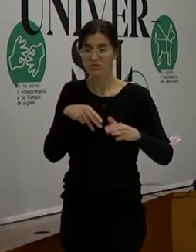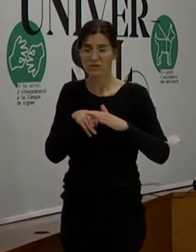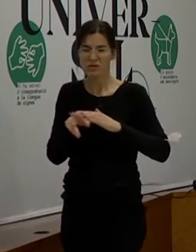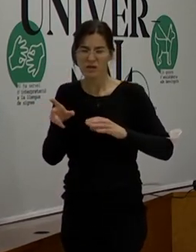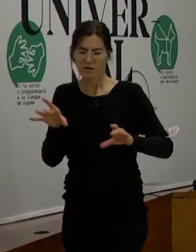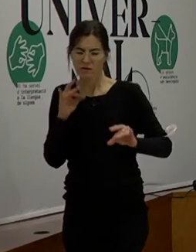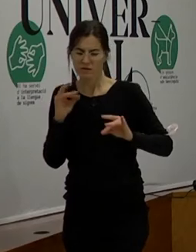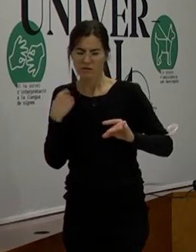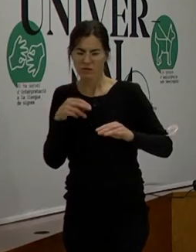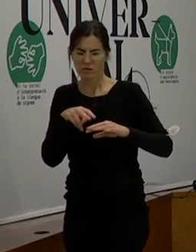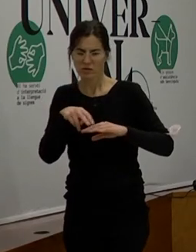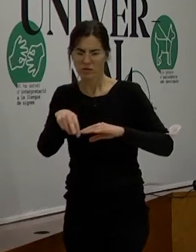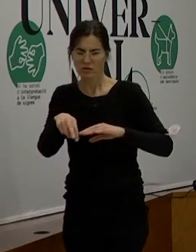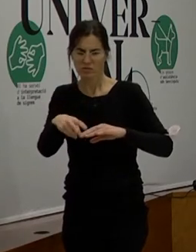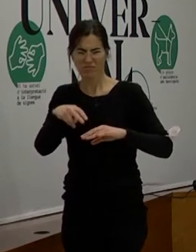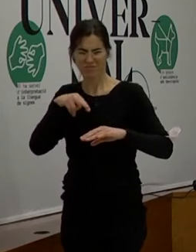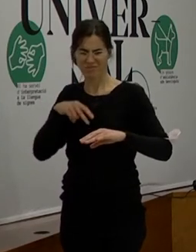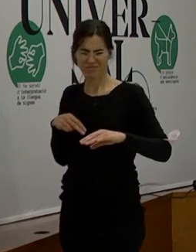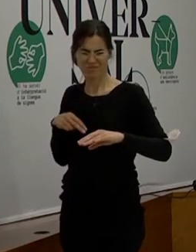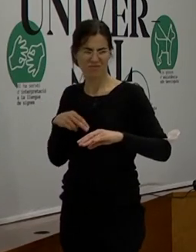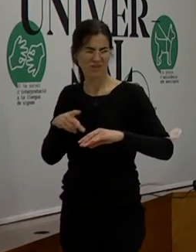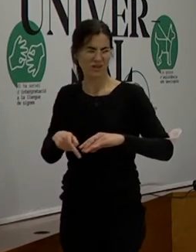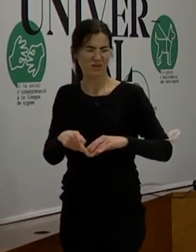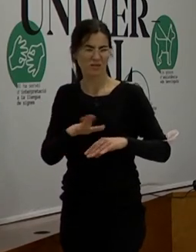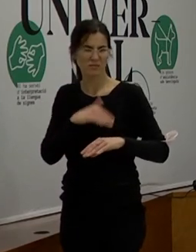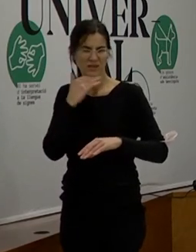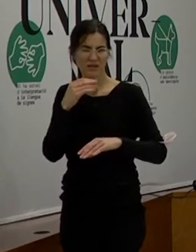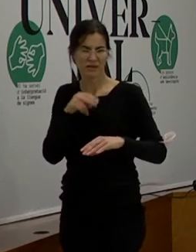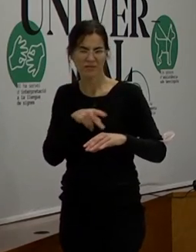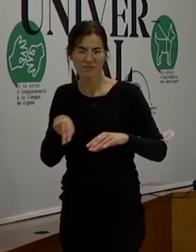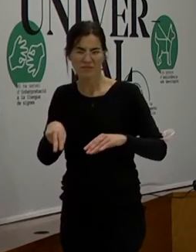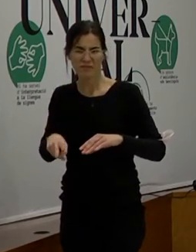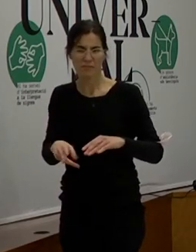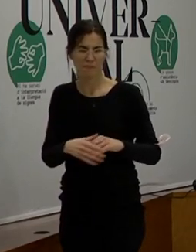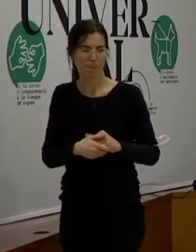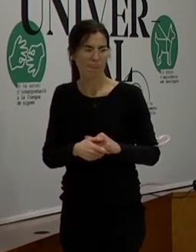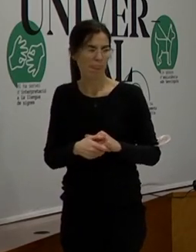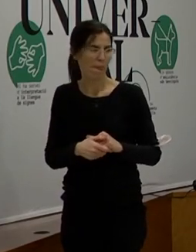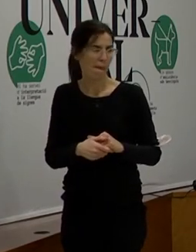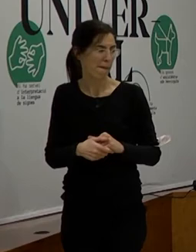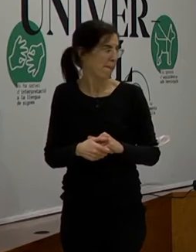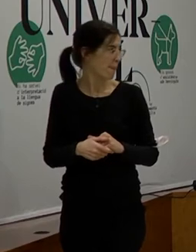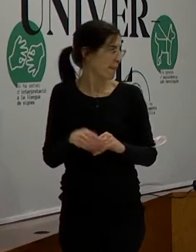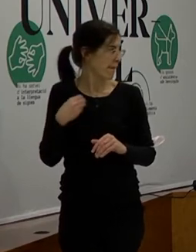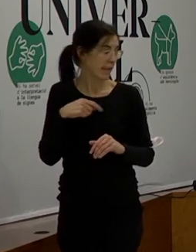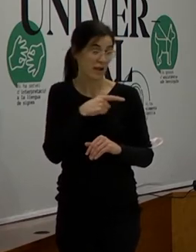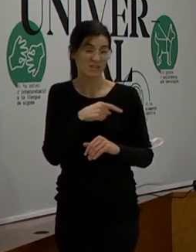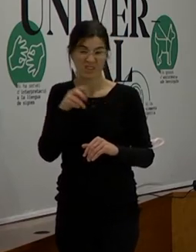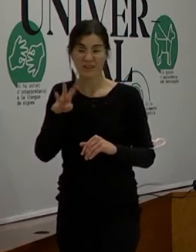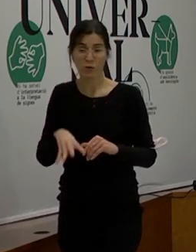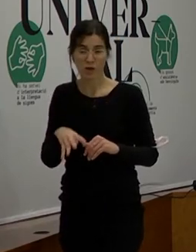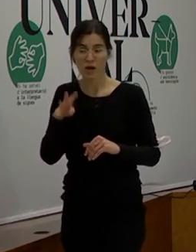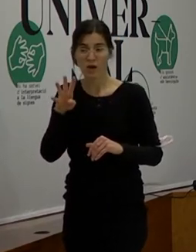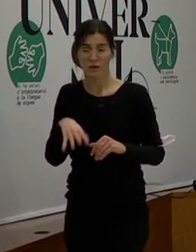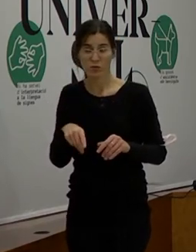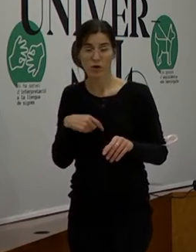quan passava tenia que volver perquè era que és que passava per ahí. ¿Vale? Això és a Corunya. En la Corunya les franges